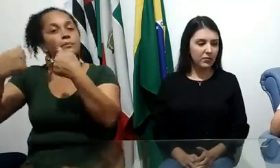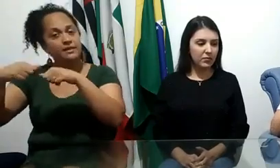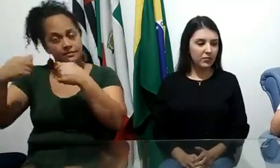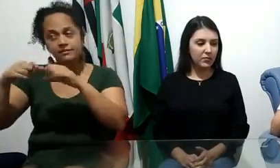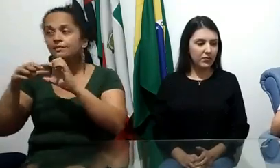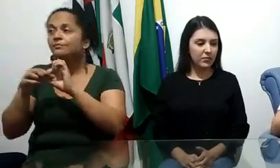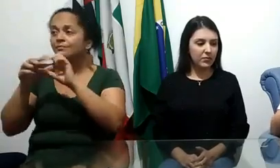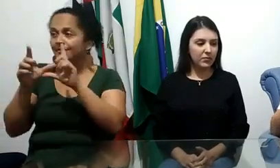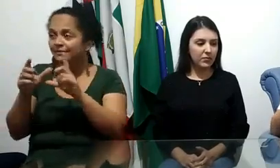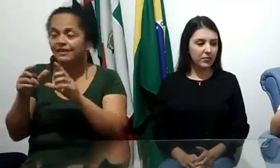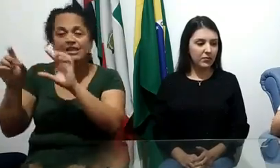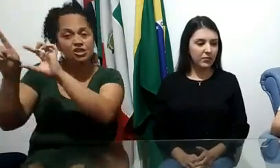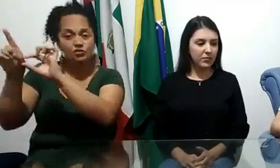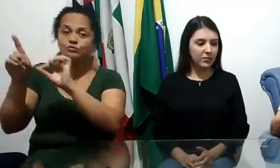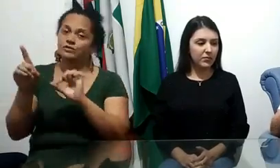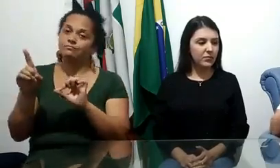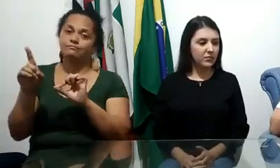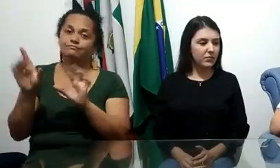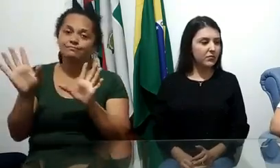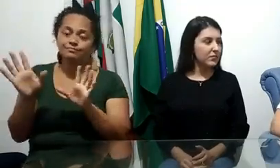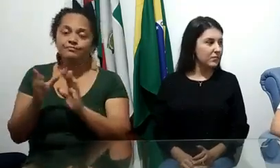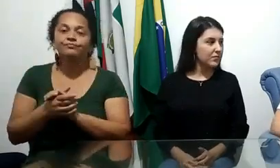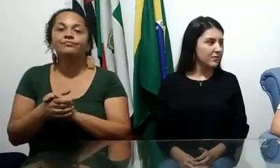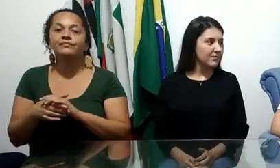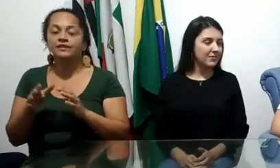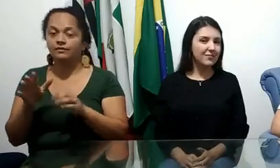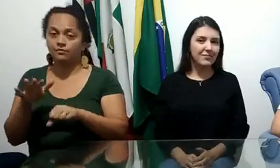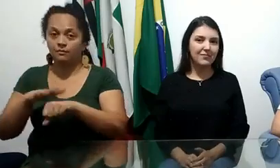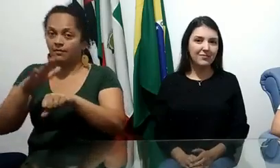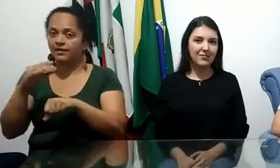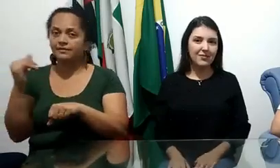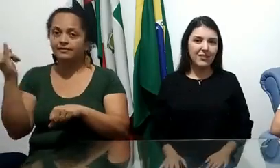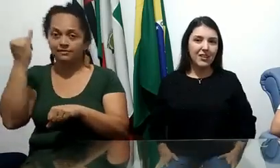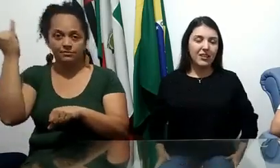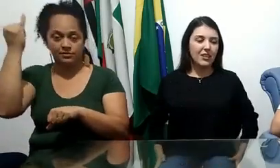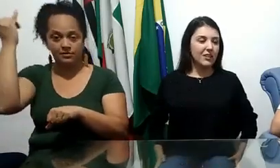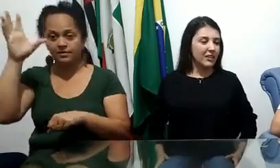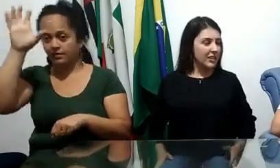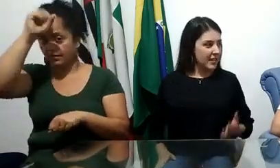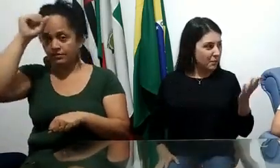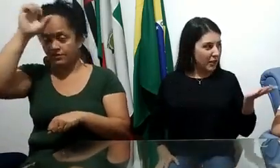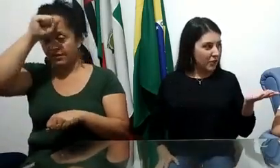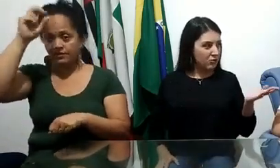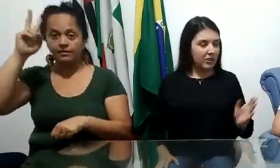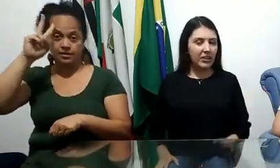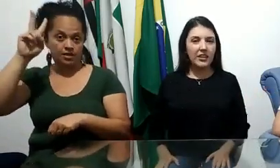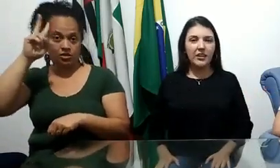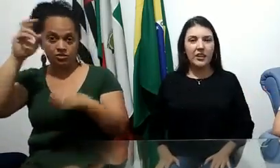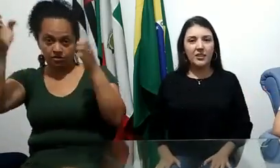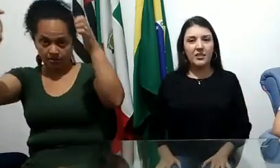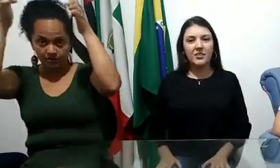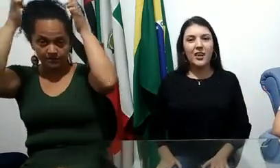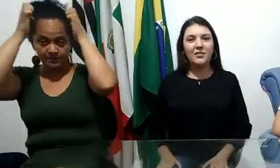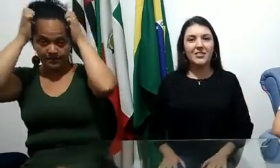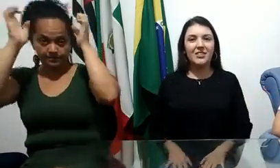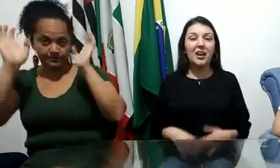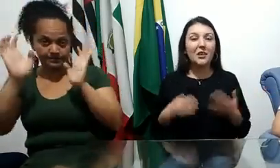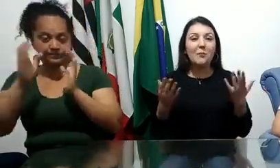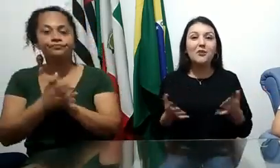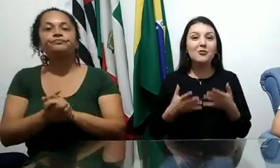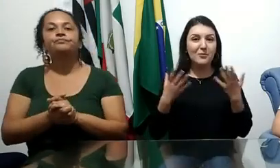por ele. Então, mais uma coisa que a gente pode aprender na história de Esther. E nesse período em que ela estava